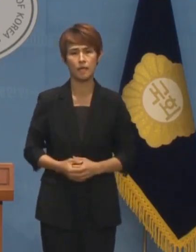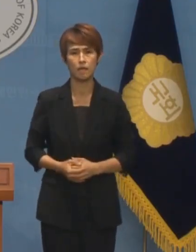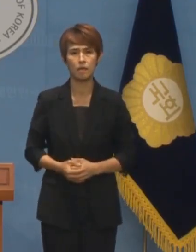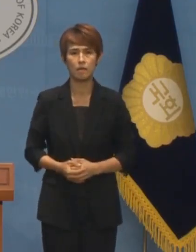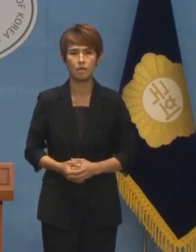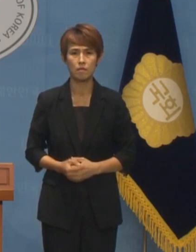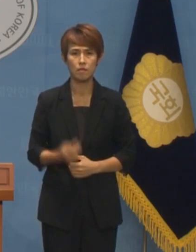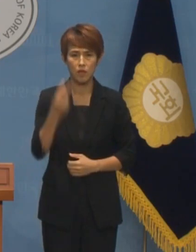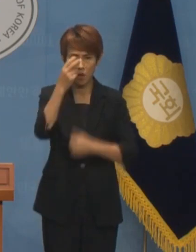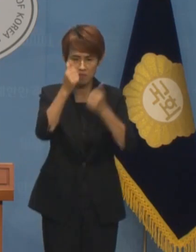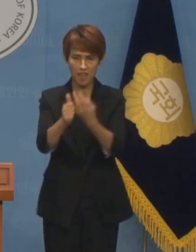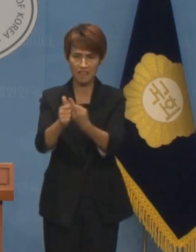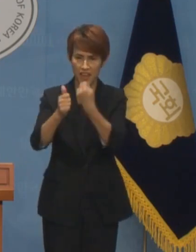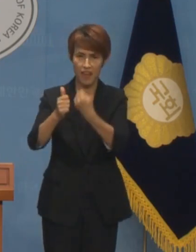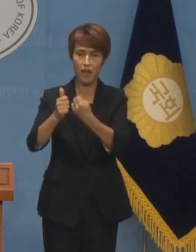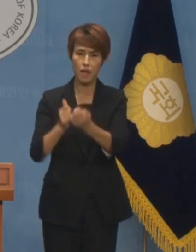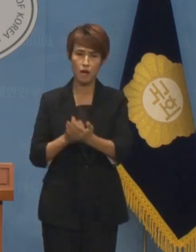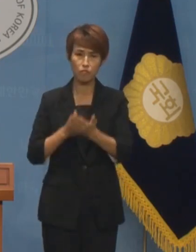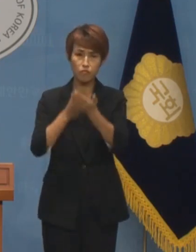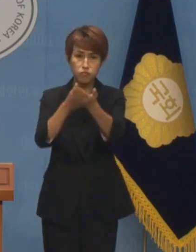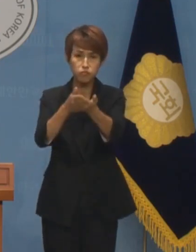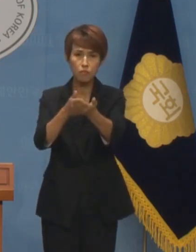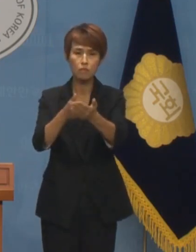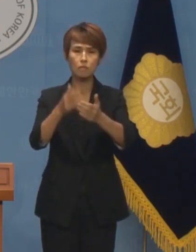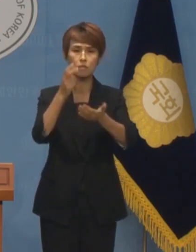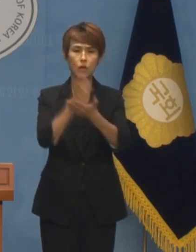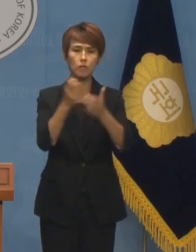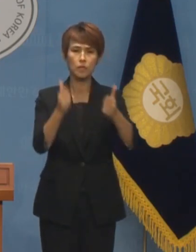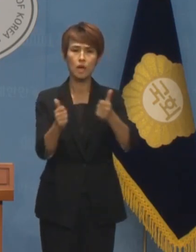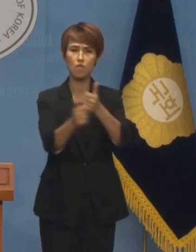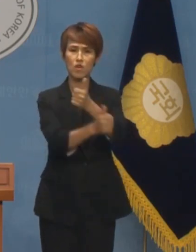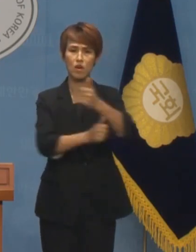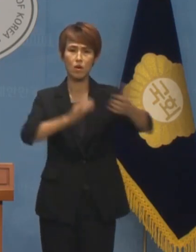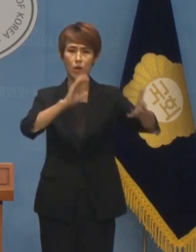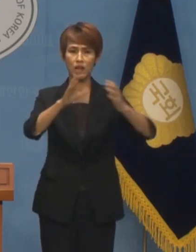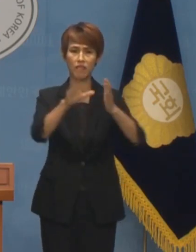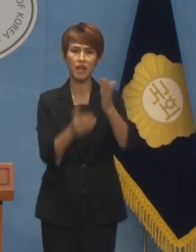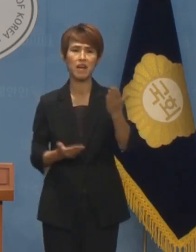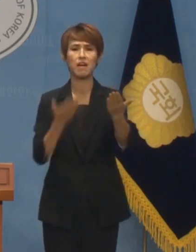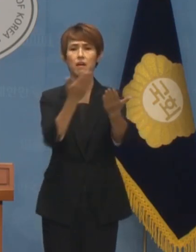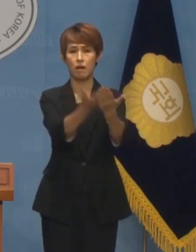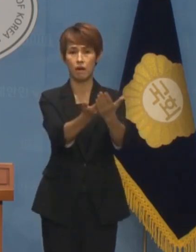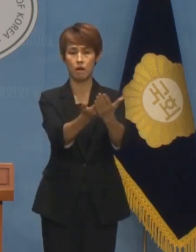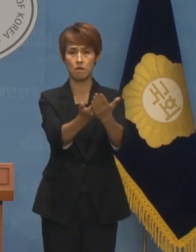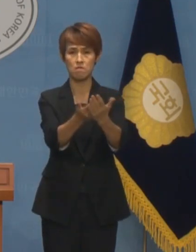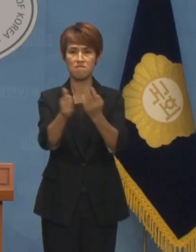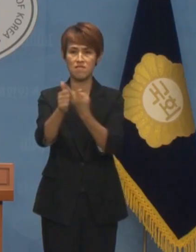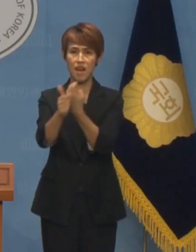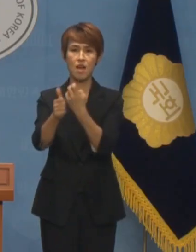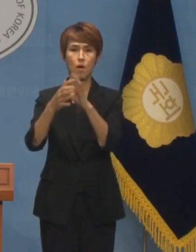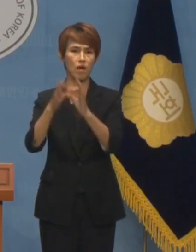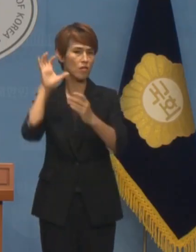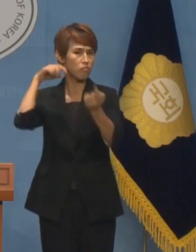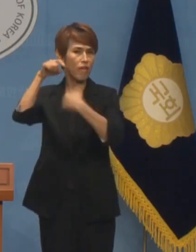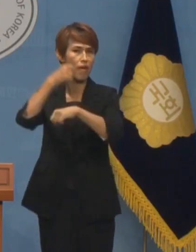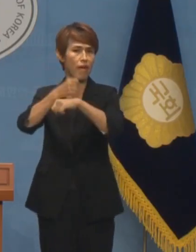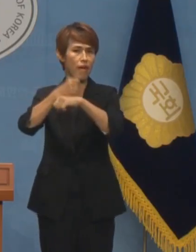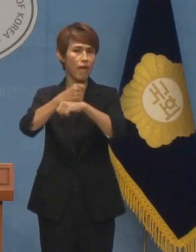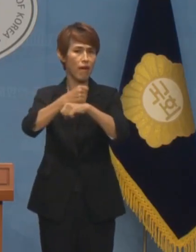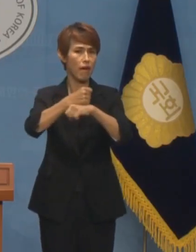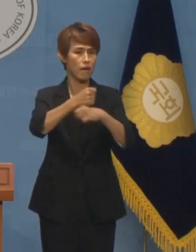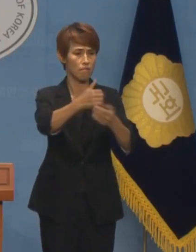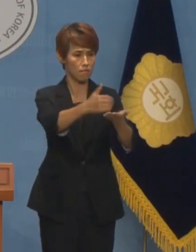검사 탄핵 소추안을 법사위 전체 회의에 상정해 탄핵 청문회를 열겠다고 나선